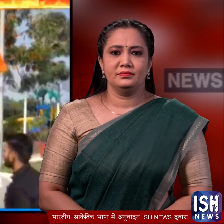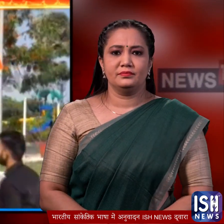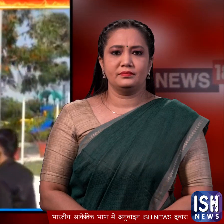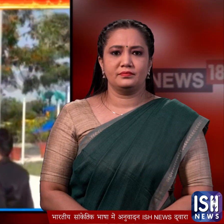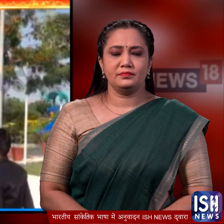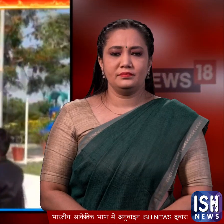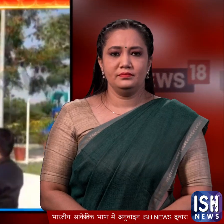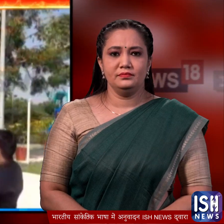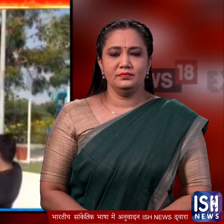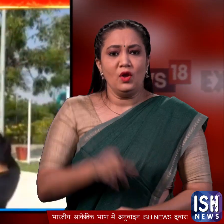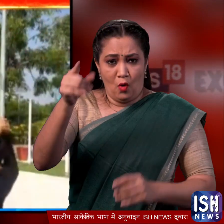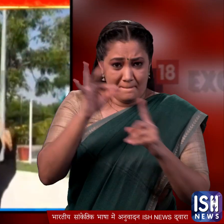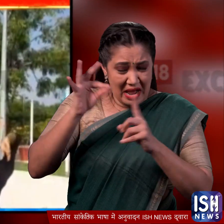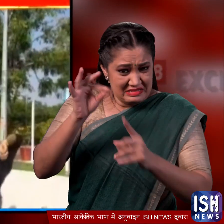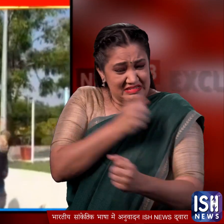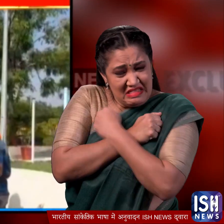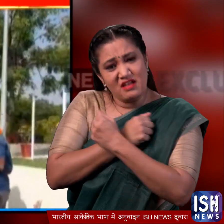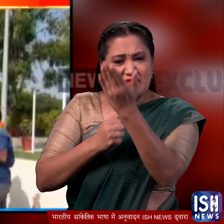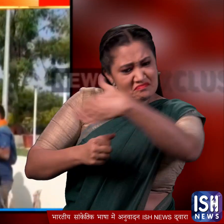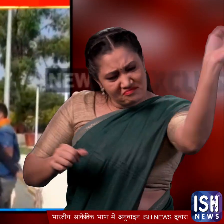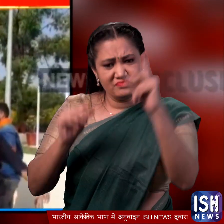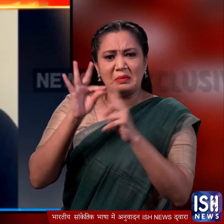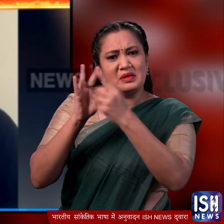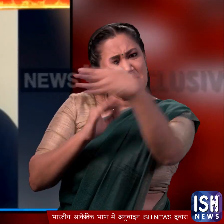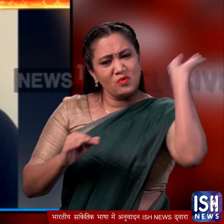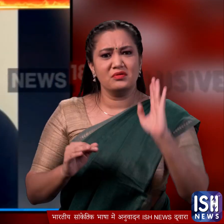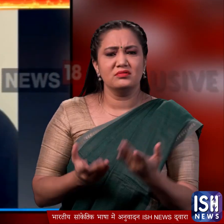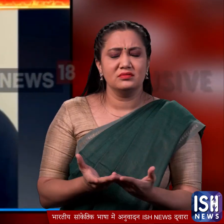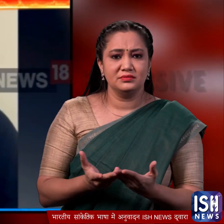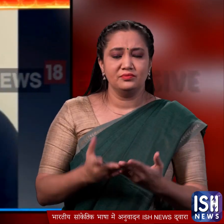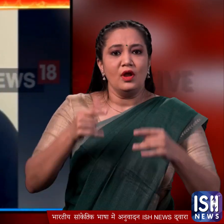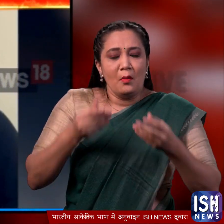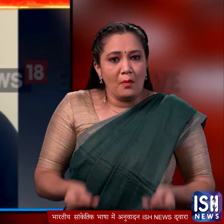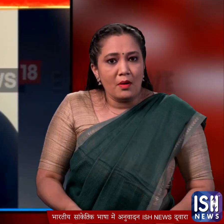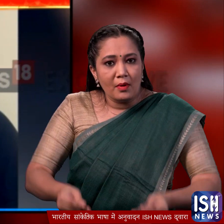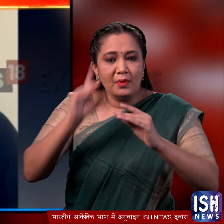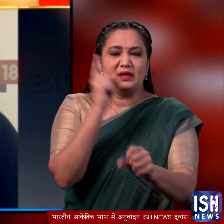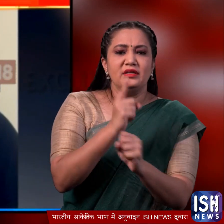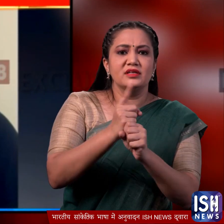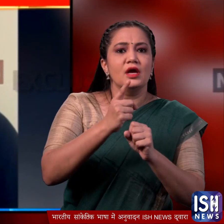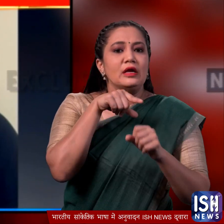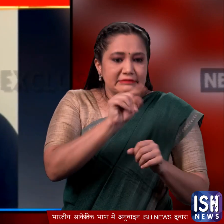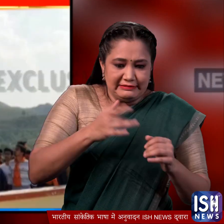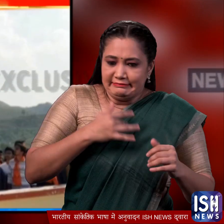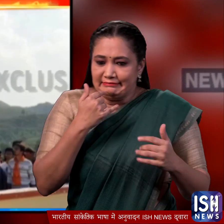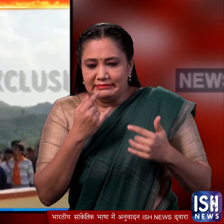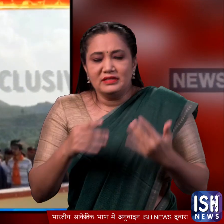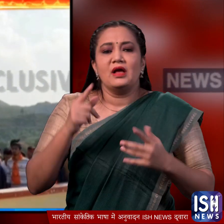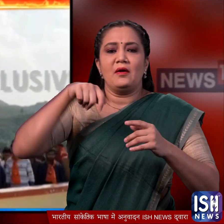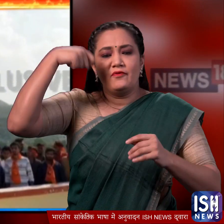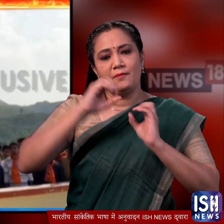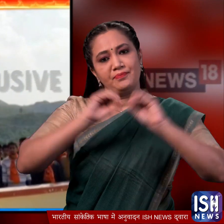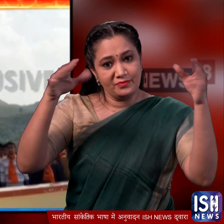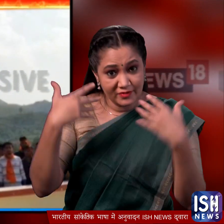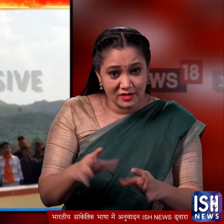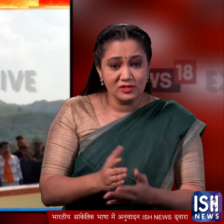प्यारा पाकिस्तान, उसको भेजो पाकिस्तान। मामले ने तूल पकड़ा तो आरोपी टीचर ने एक वीडियो जारी कर न केवल पूरे मामले